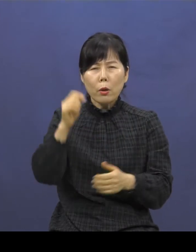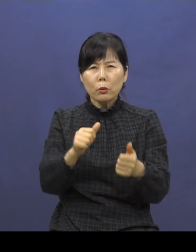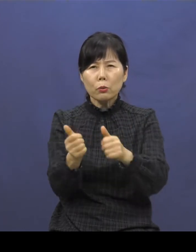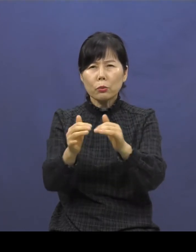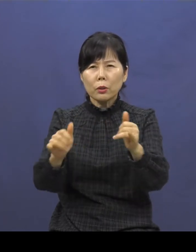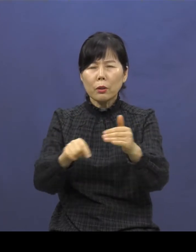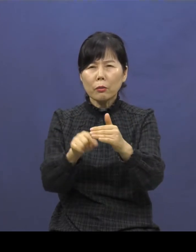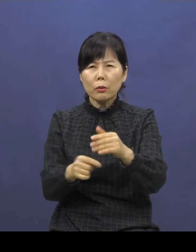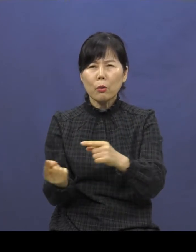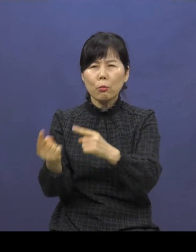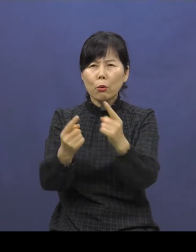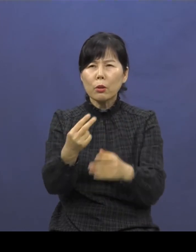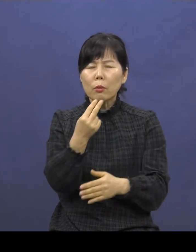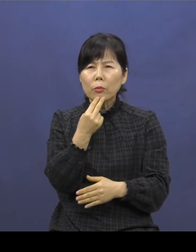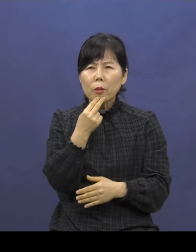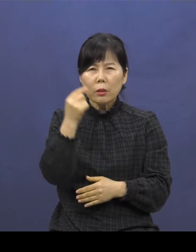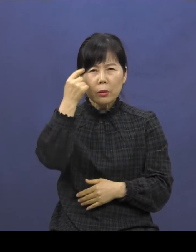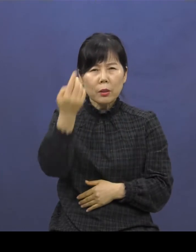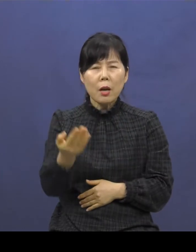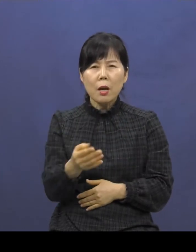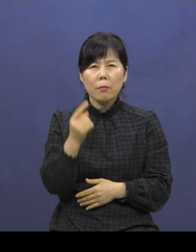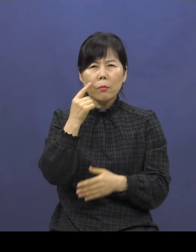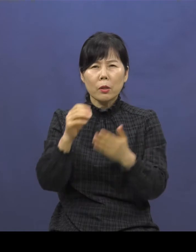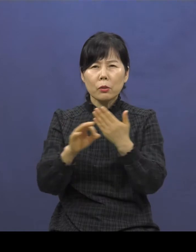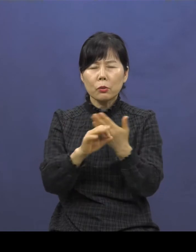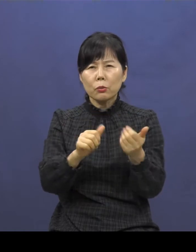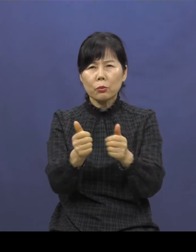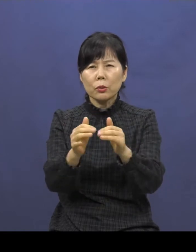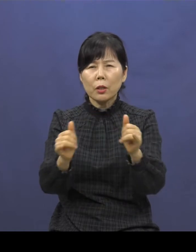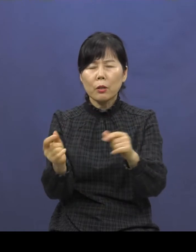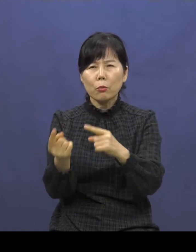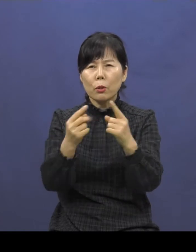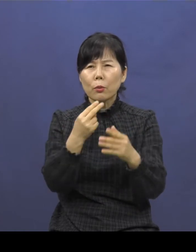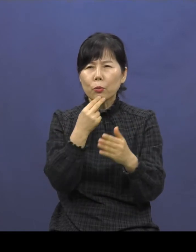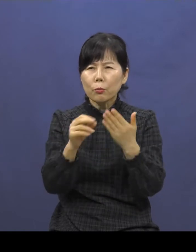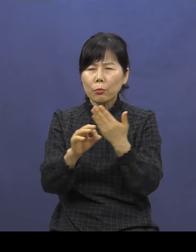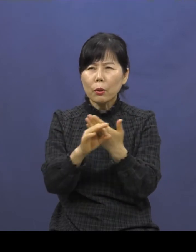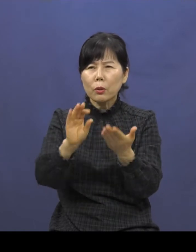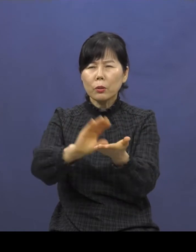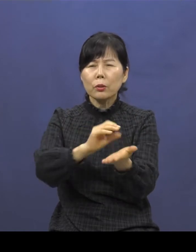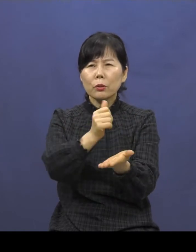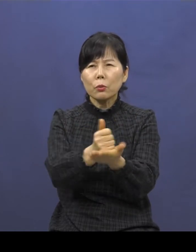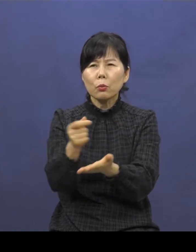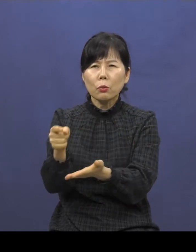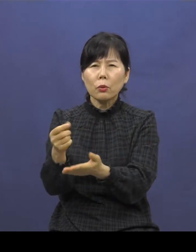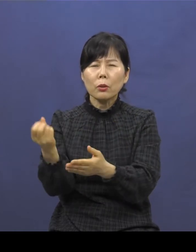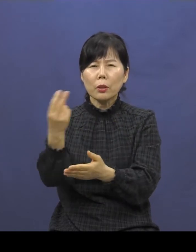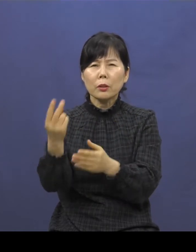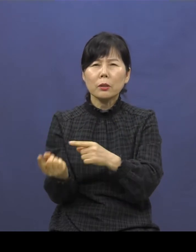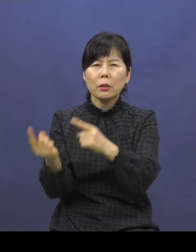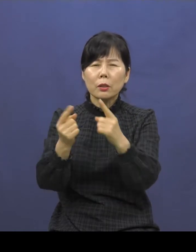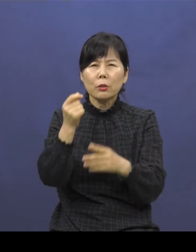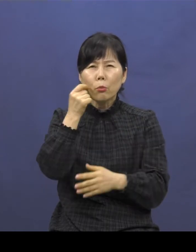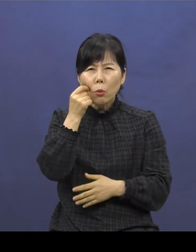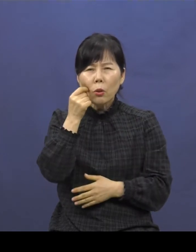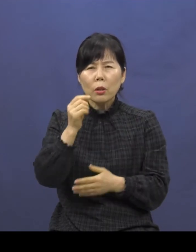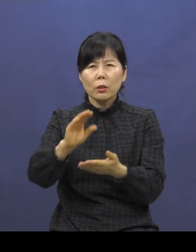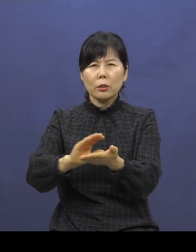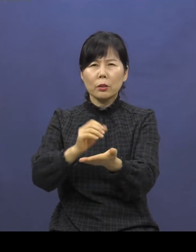어찌하여 죽은 자 가운데서 부활이 없다 하느냐. 만일 죽은 자의 부활이 없으면 그리스도도 다시